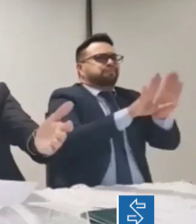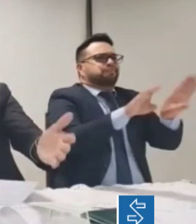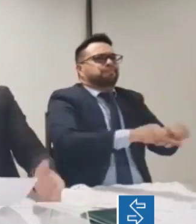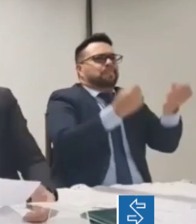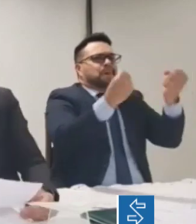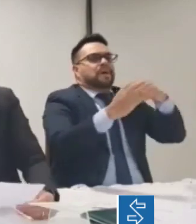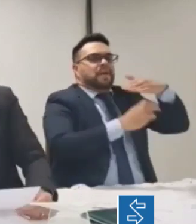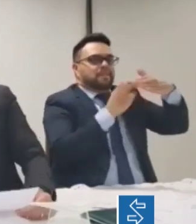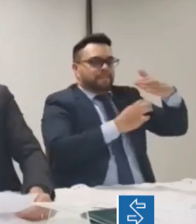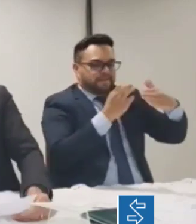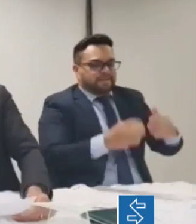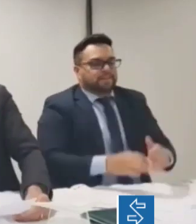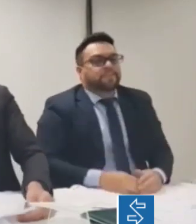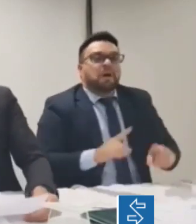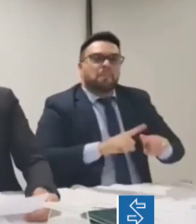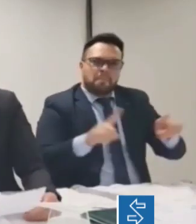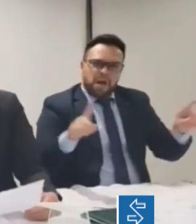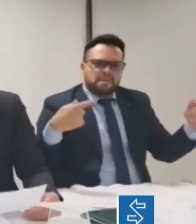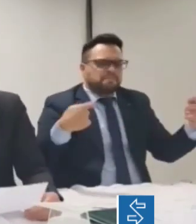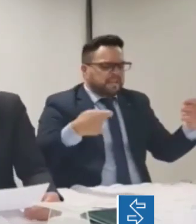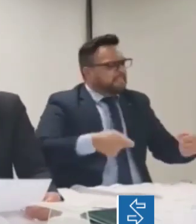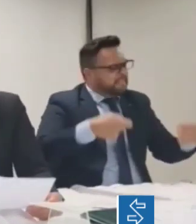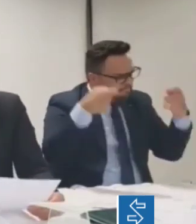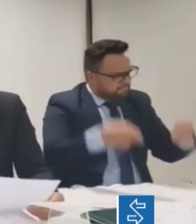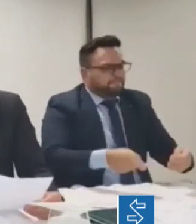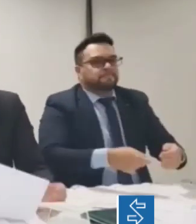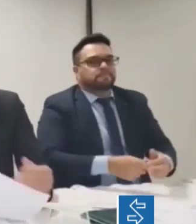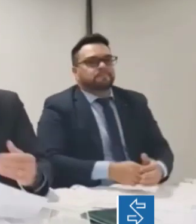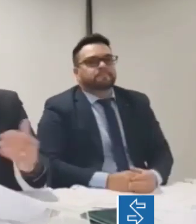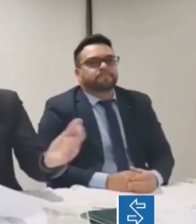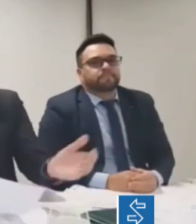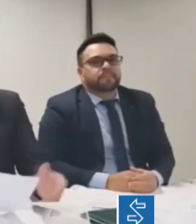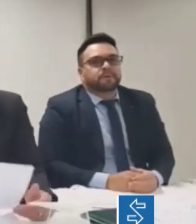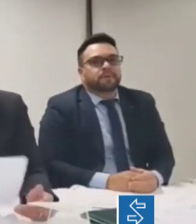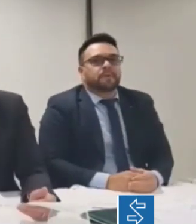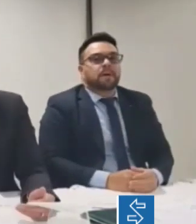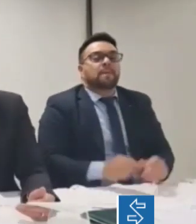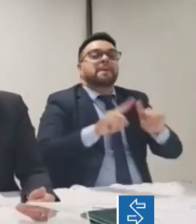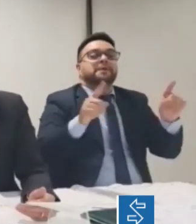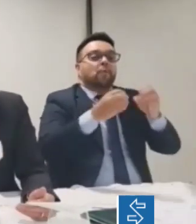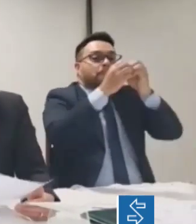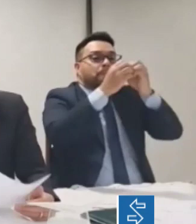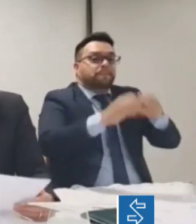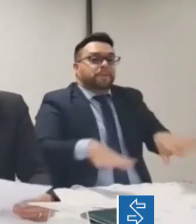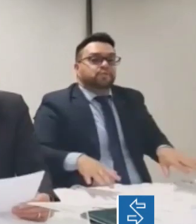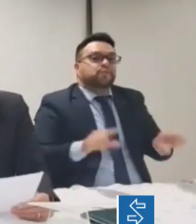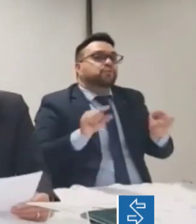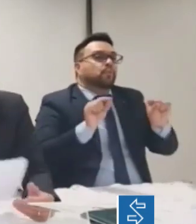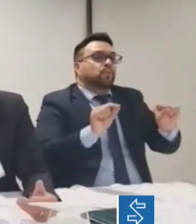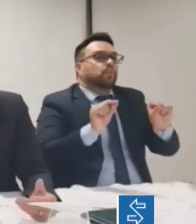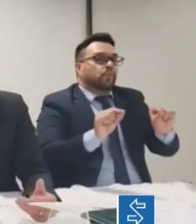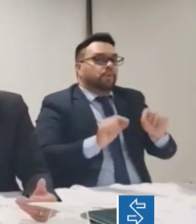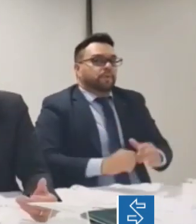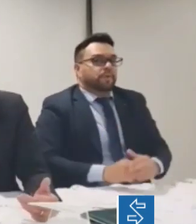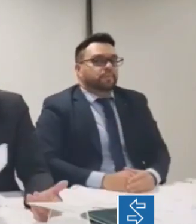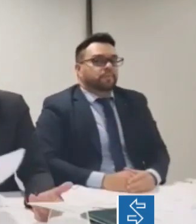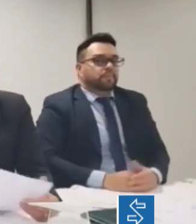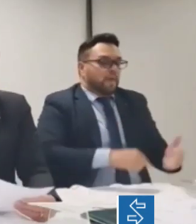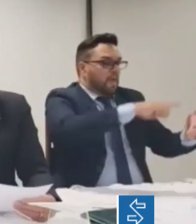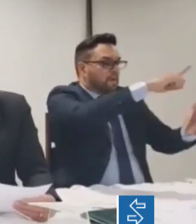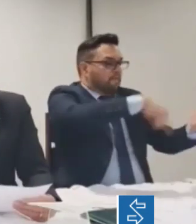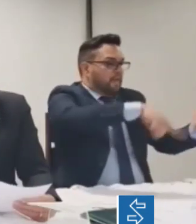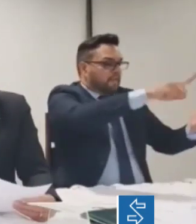pode causar desemprego de mulheres. Qual a consequência disso aqui, vetado